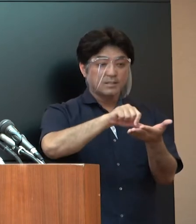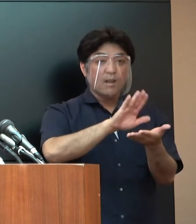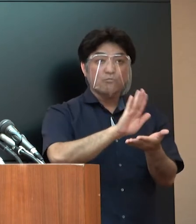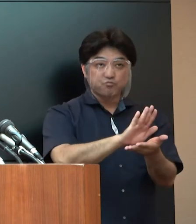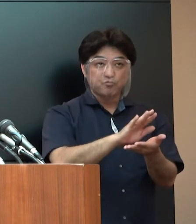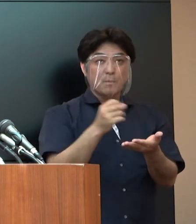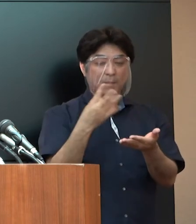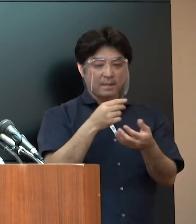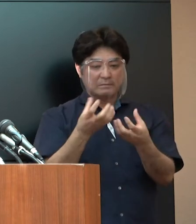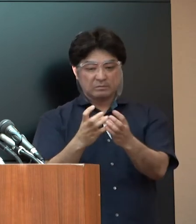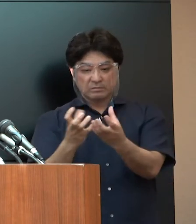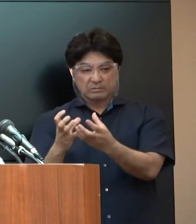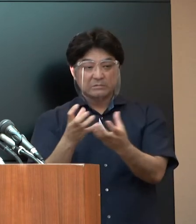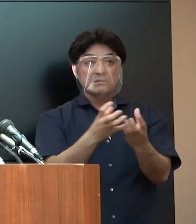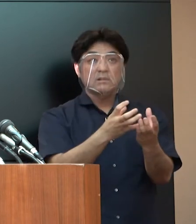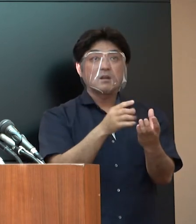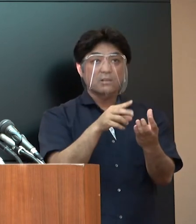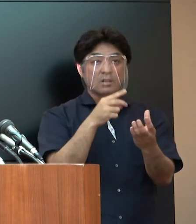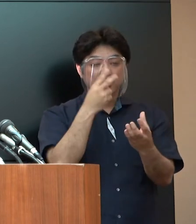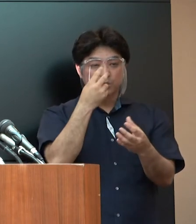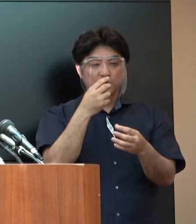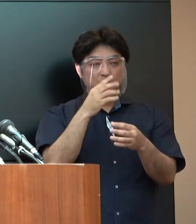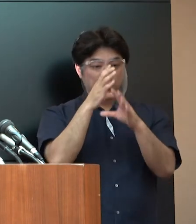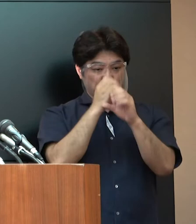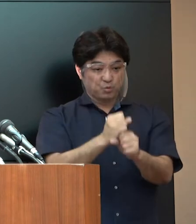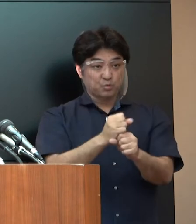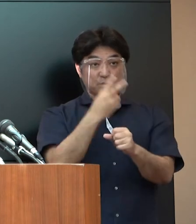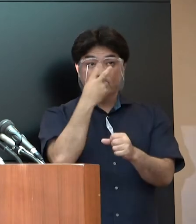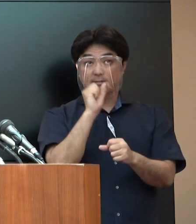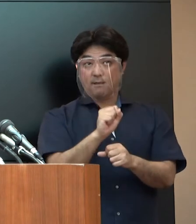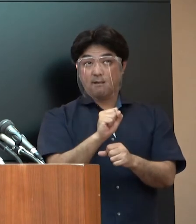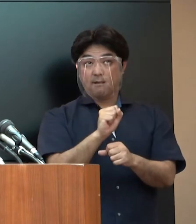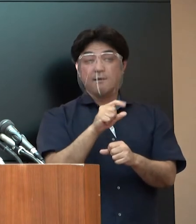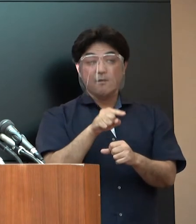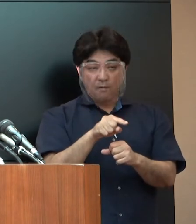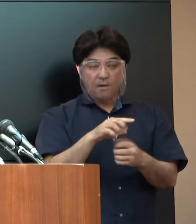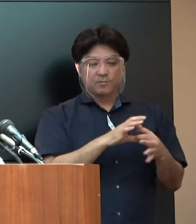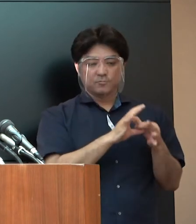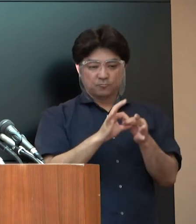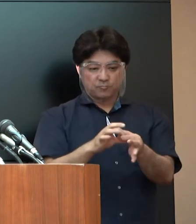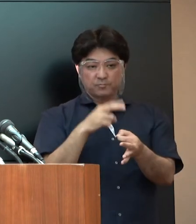集団等における集中検査の実施を引き続き検討してまいります。